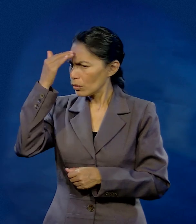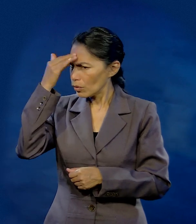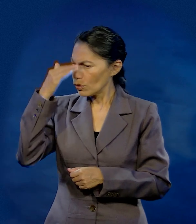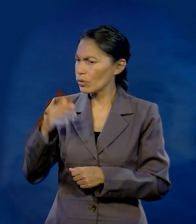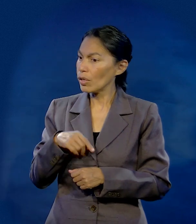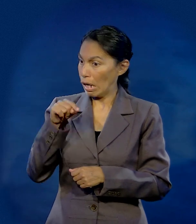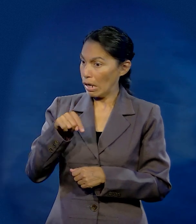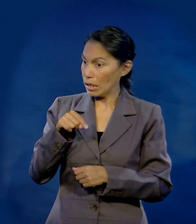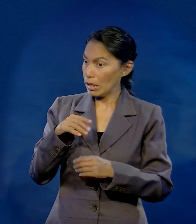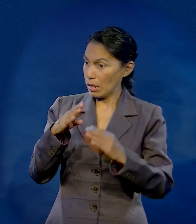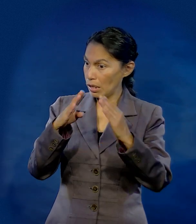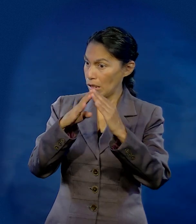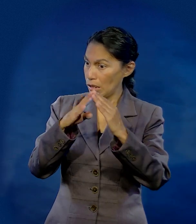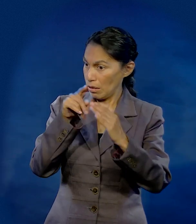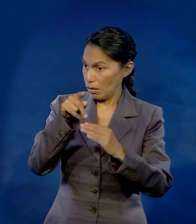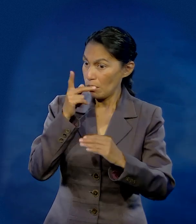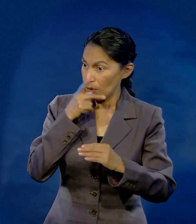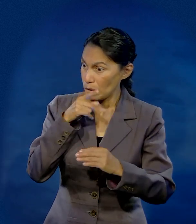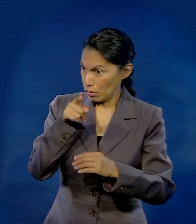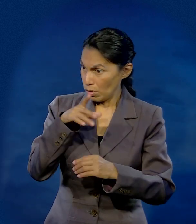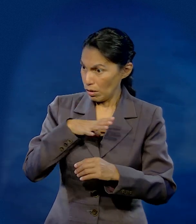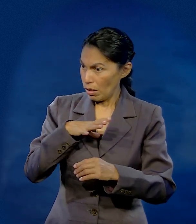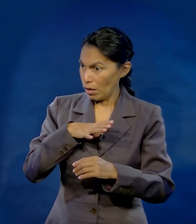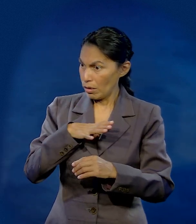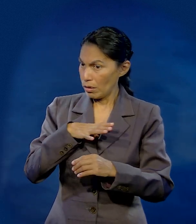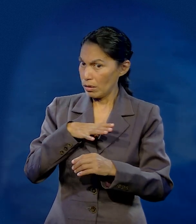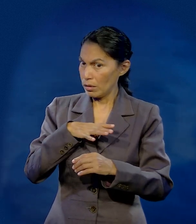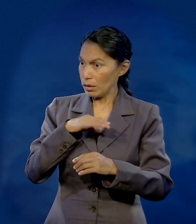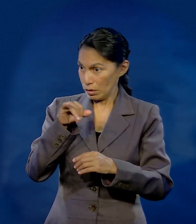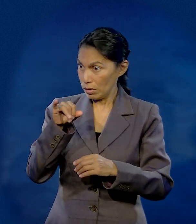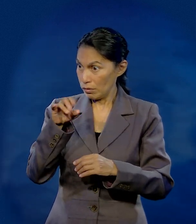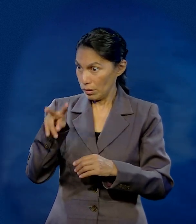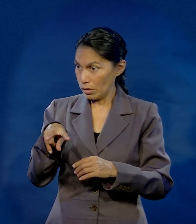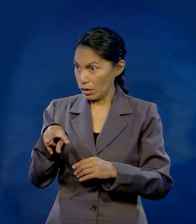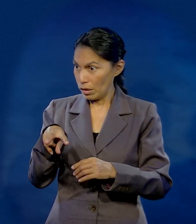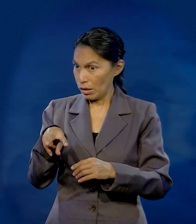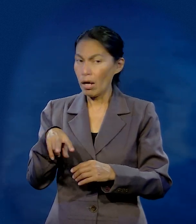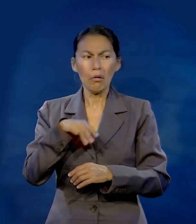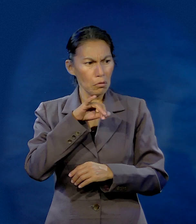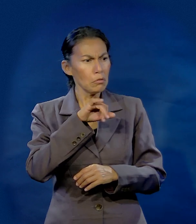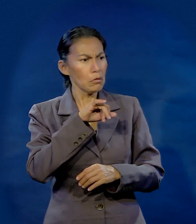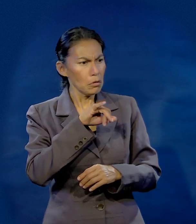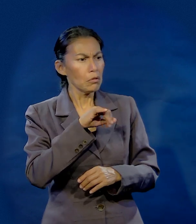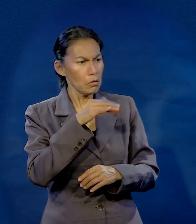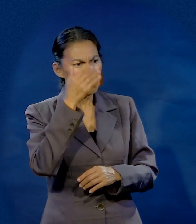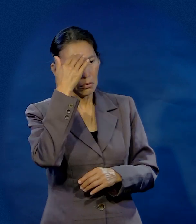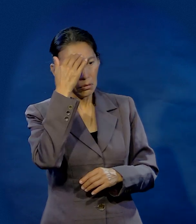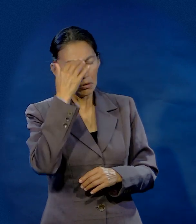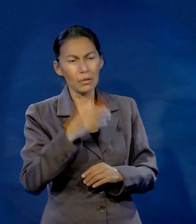venga dígame vecino verdad que usted religioso